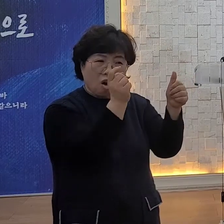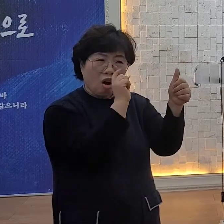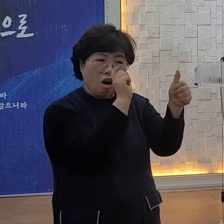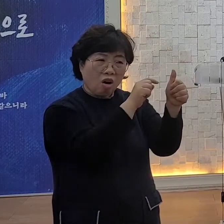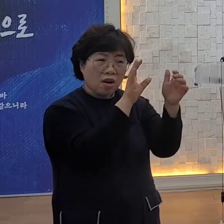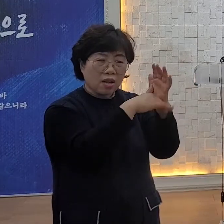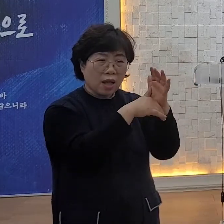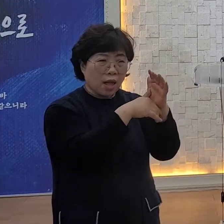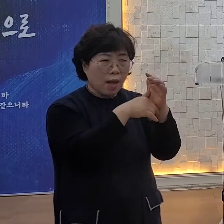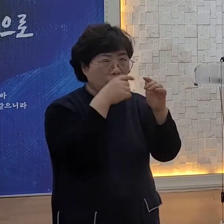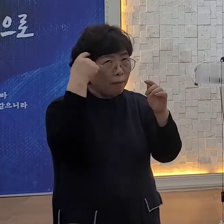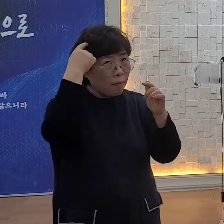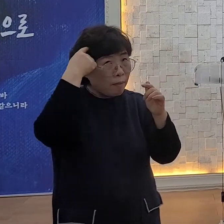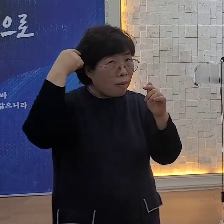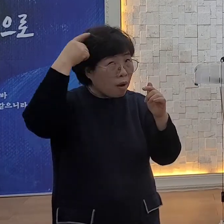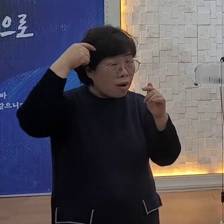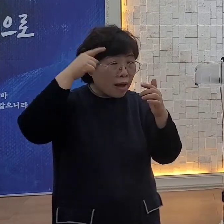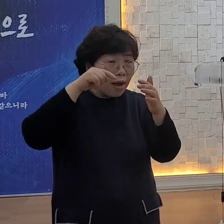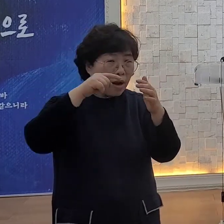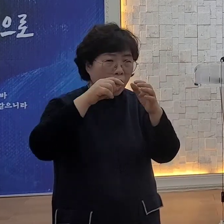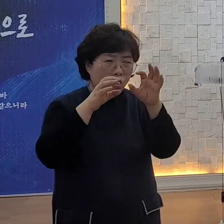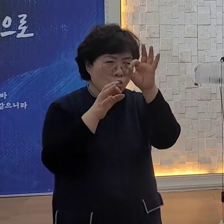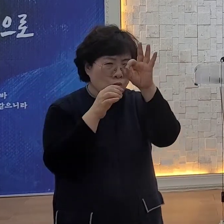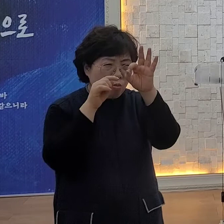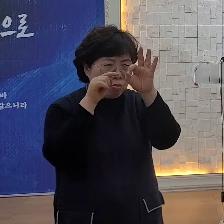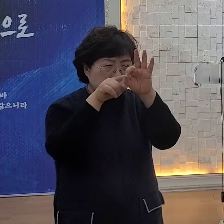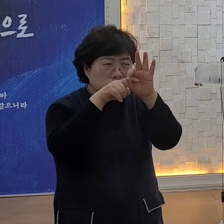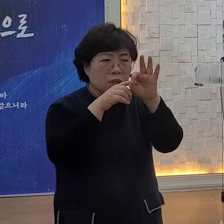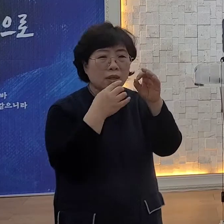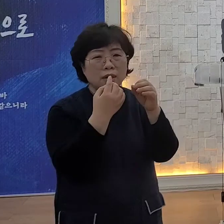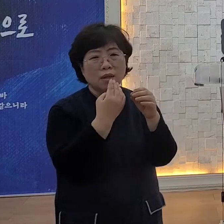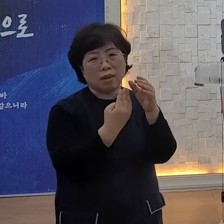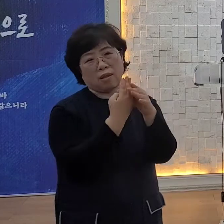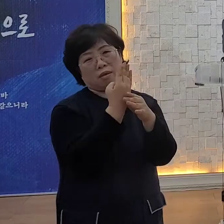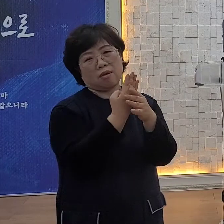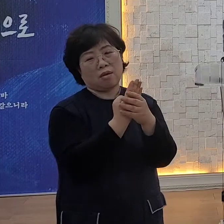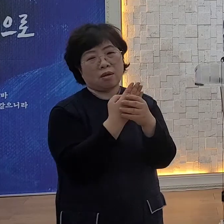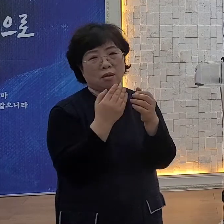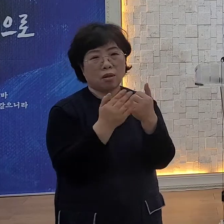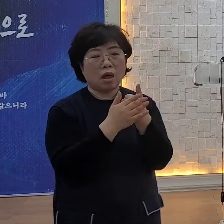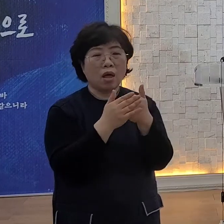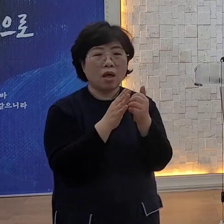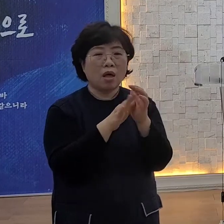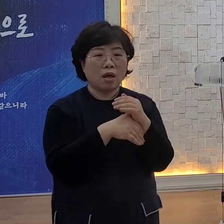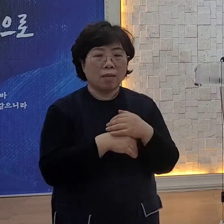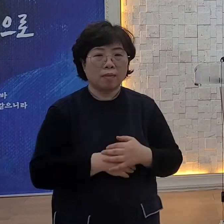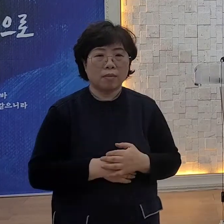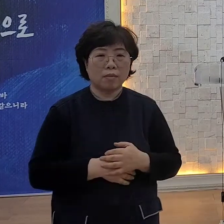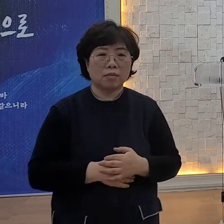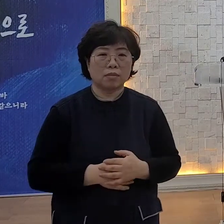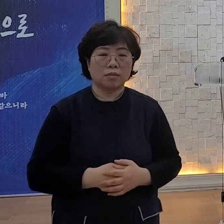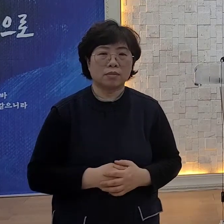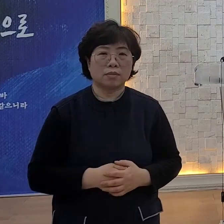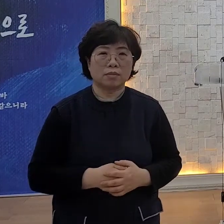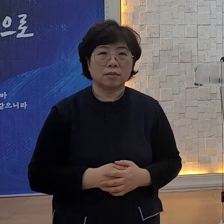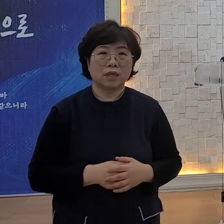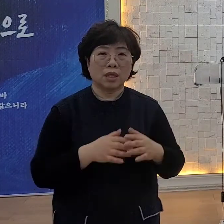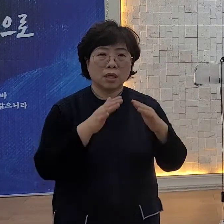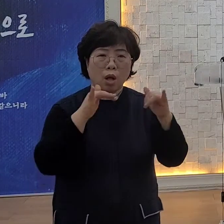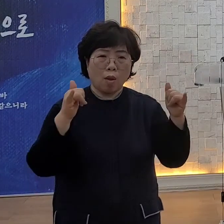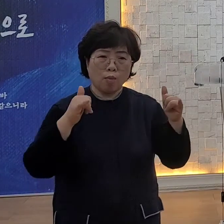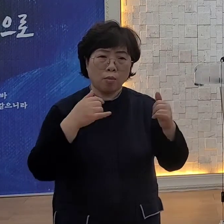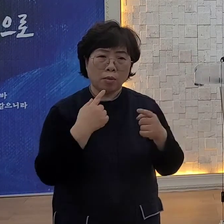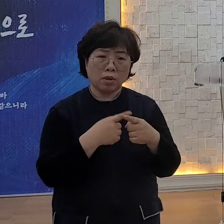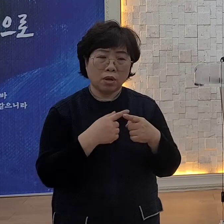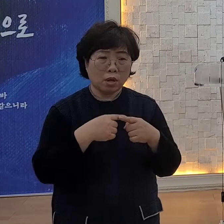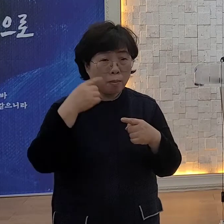그게 광우병입니다. 뇌에 구멍이 생기면 이 소가 그러니까 우리 사람도 마찬가지잖아요. 뇌에 조그만